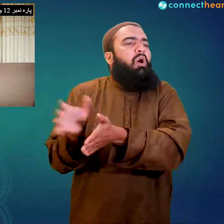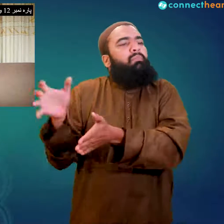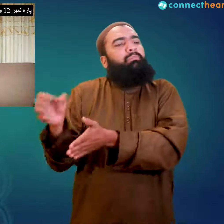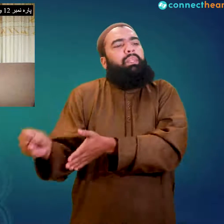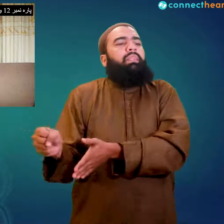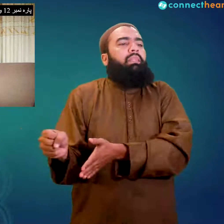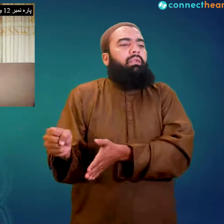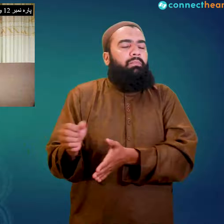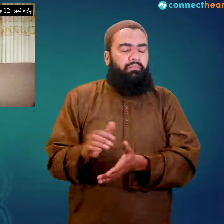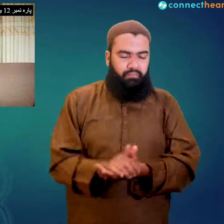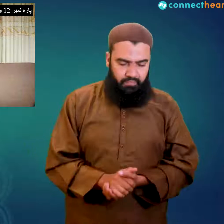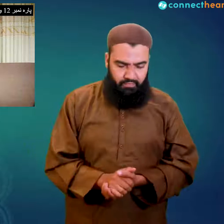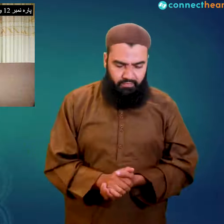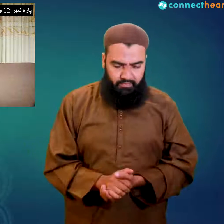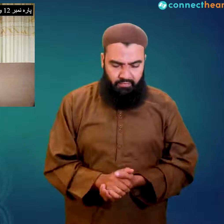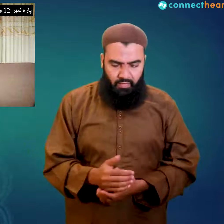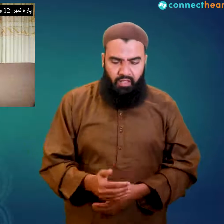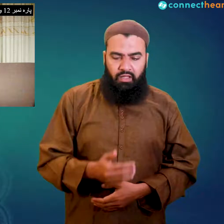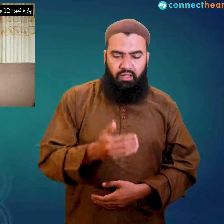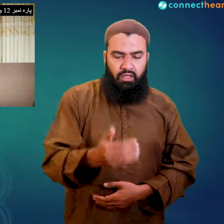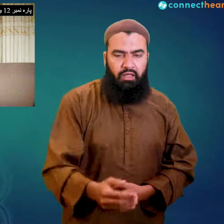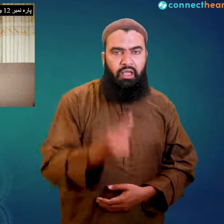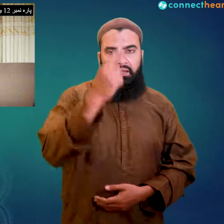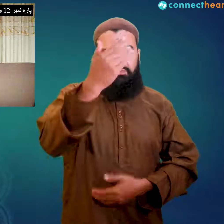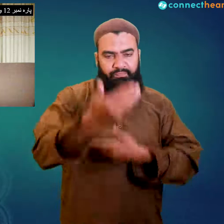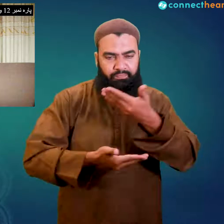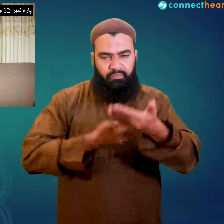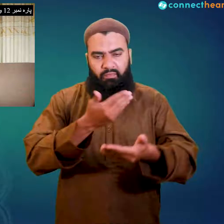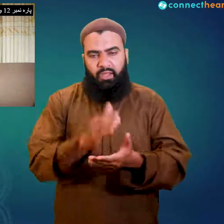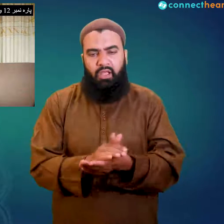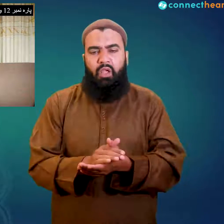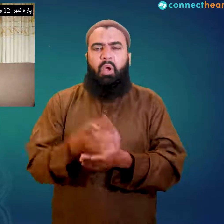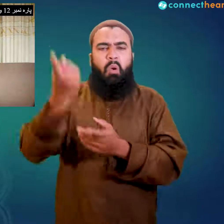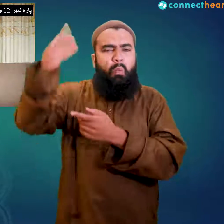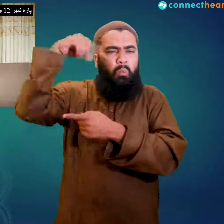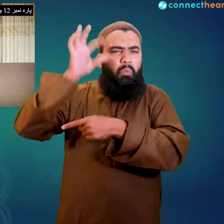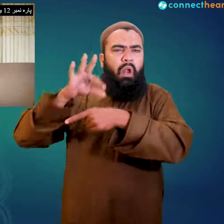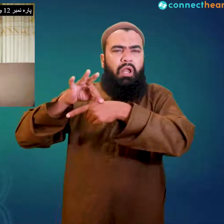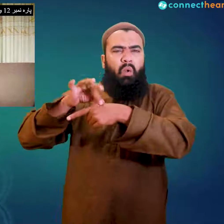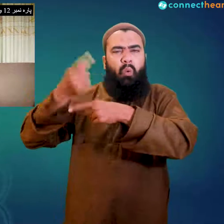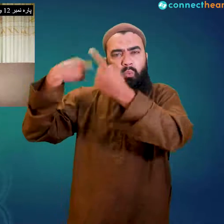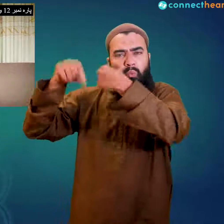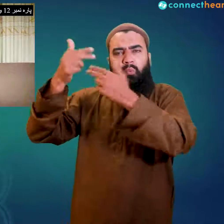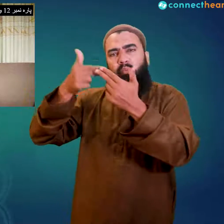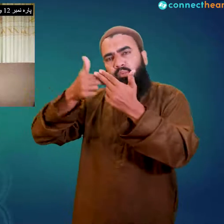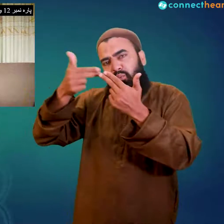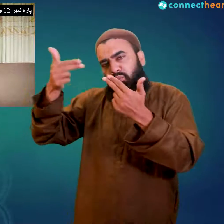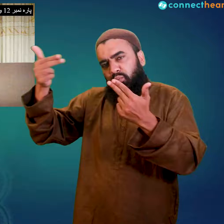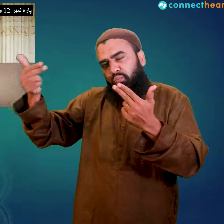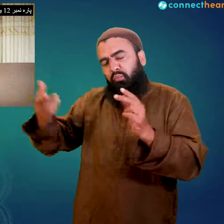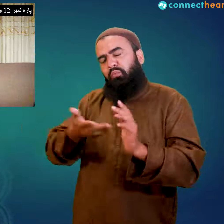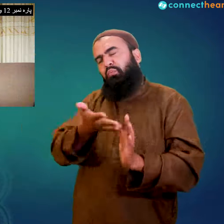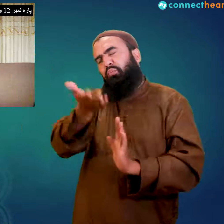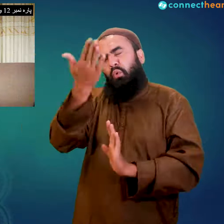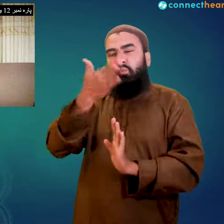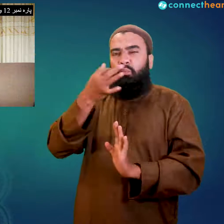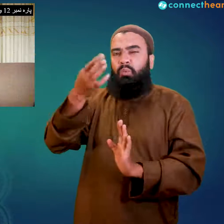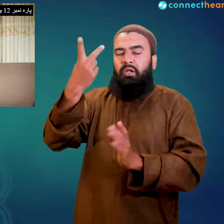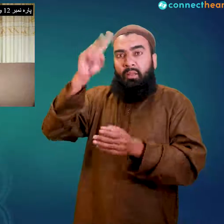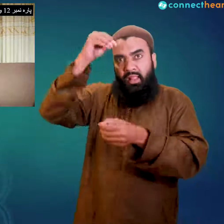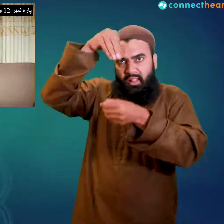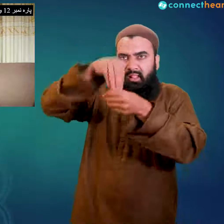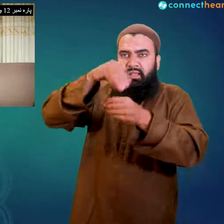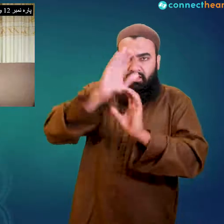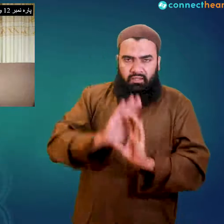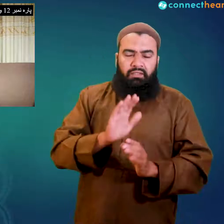رکوع 5، 6، 7 اور 8 میں قوم عاد، قوم سمود، قوم ابراہیم اور قوم شعیب علیہ الصلاۃ والسلام